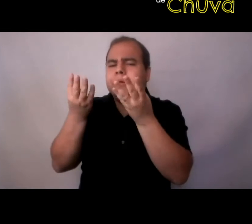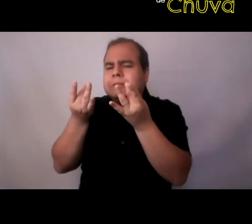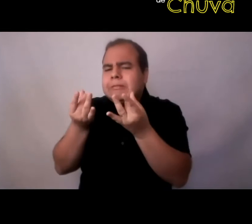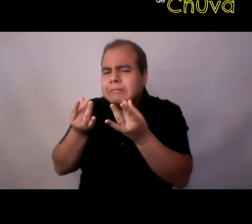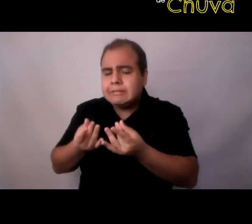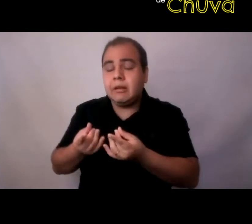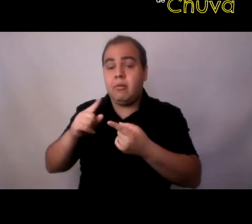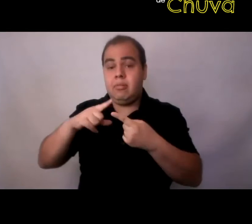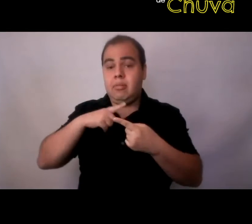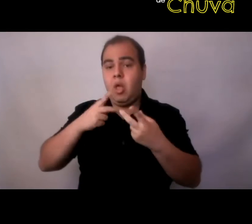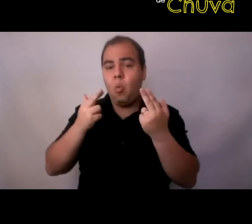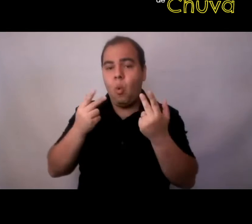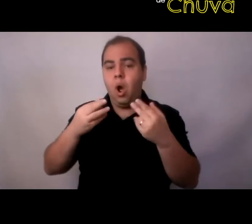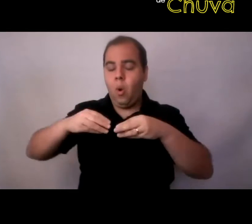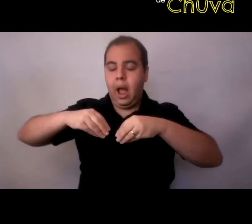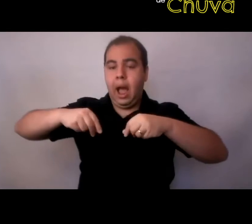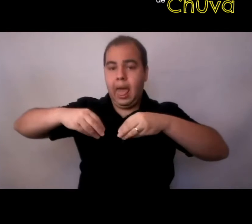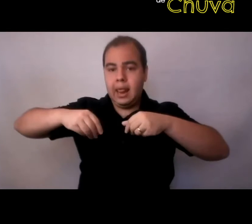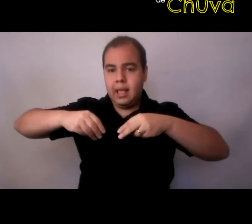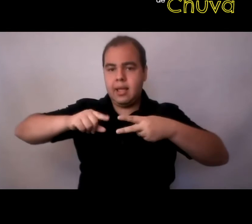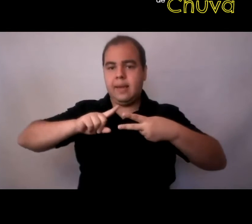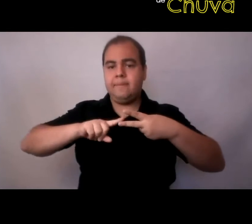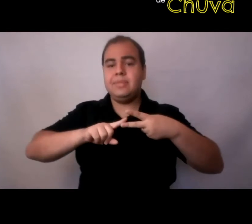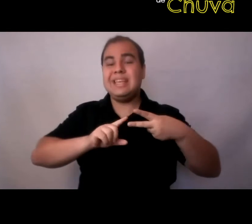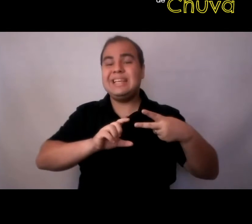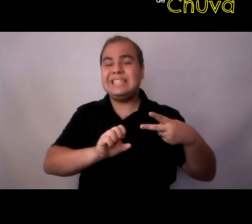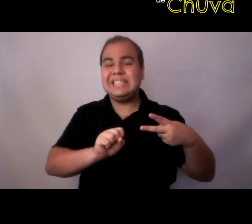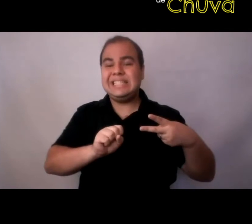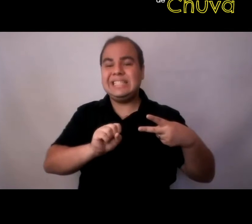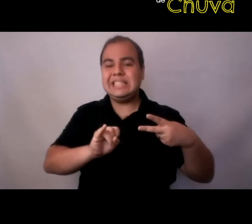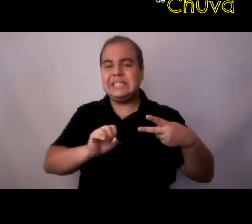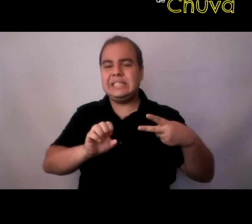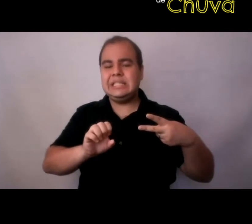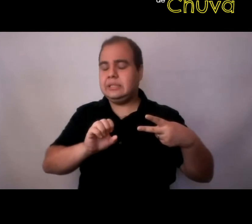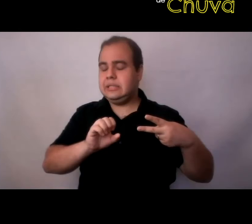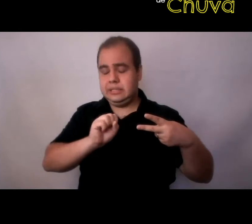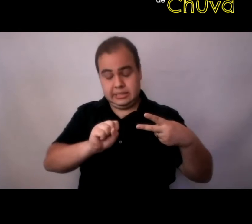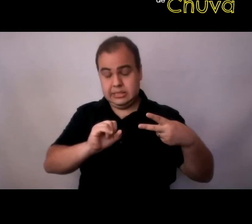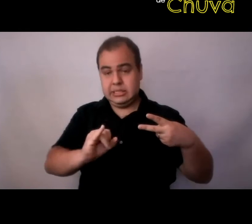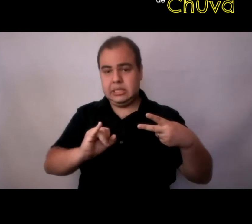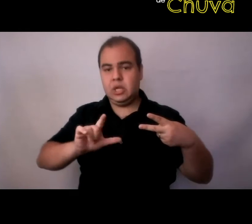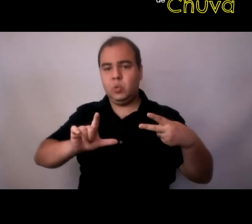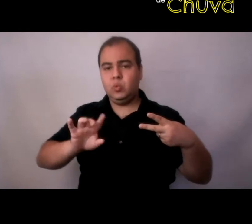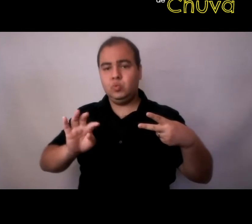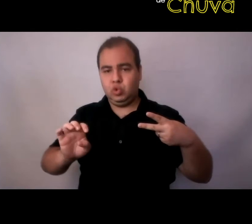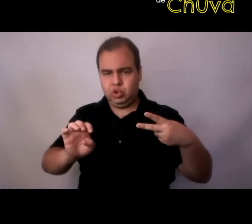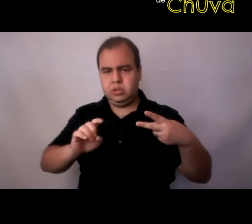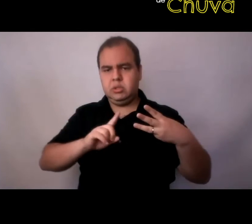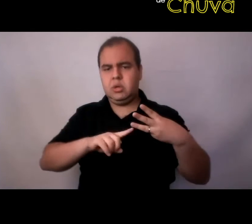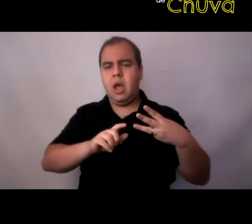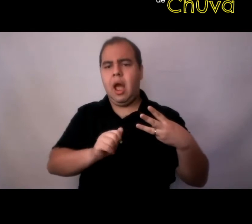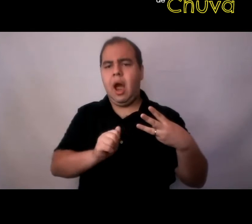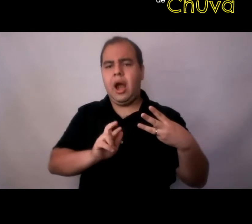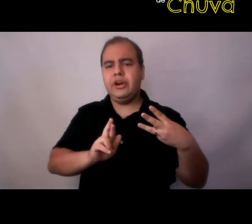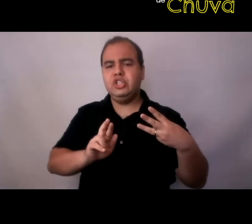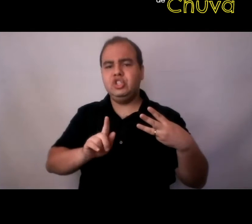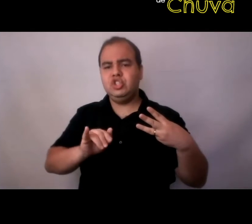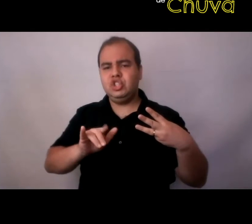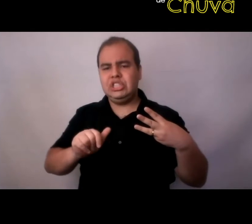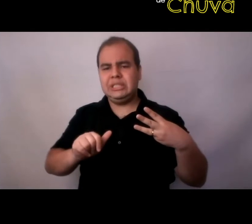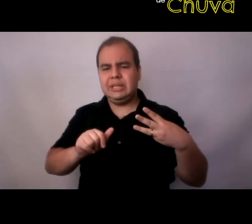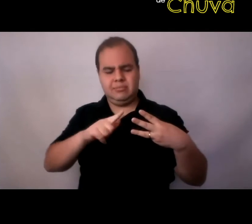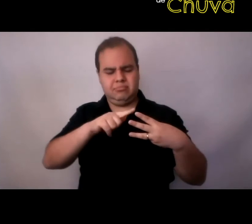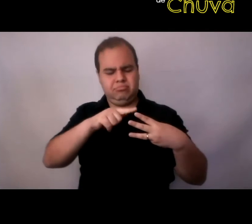de areia, de silt e de argila. Tá? A diferença entre eles, basicamente, nesse aspecto